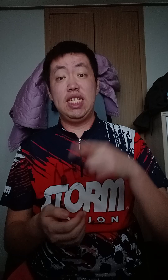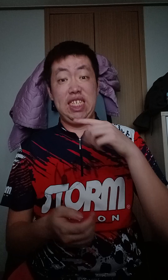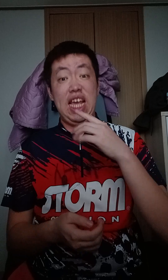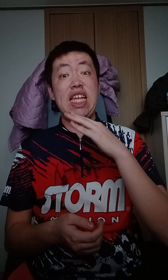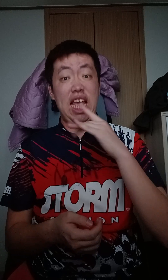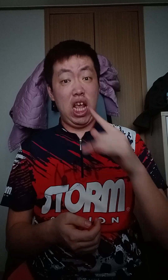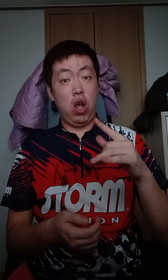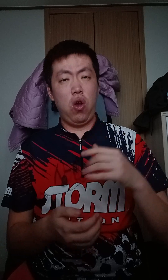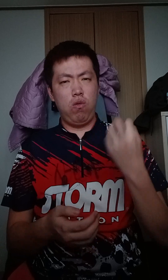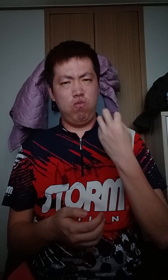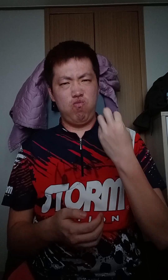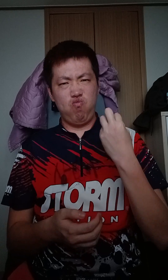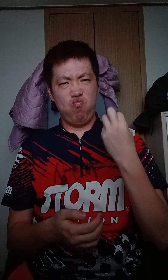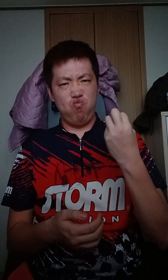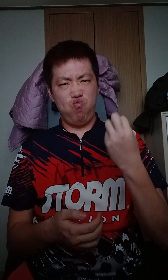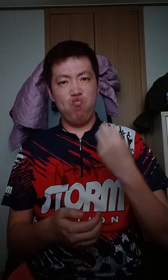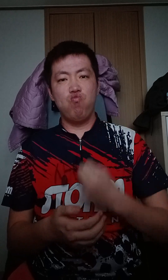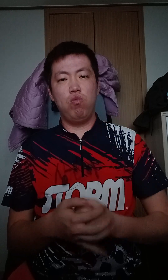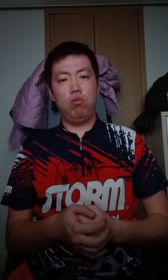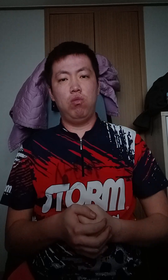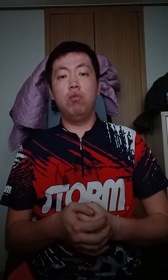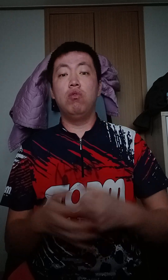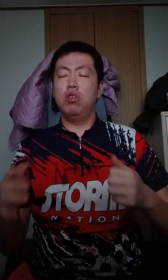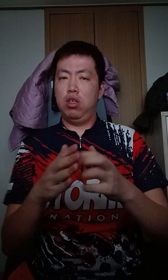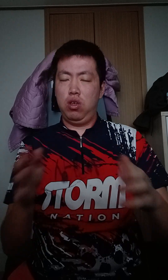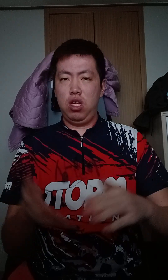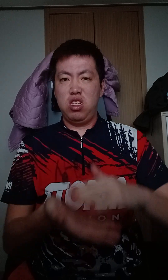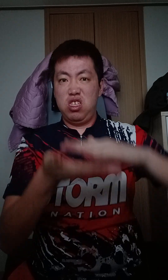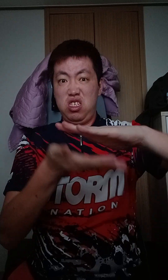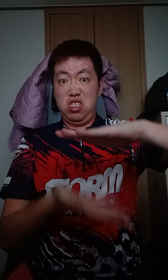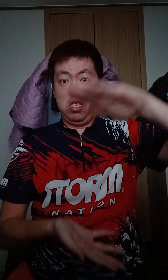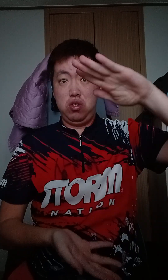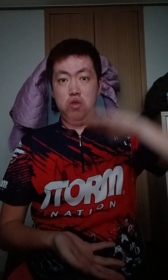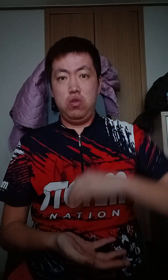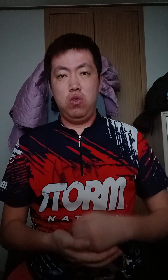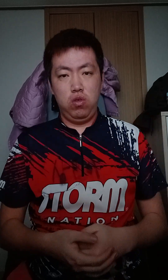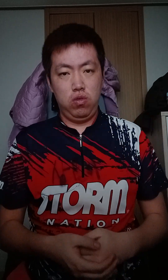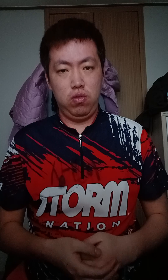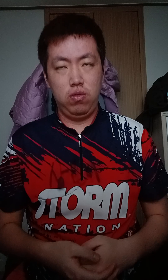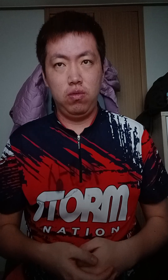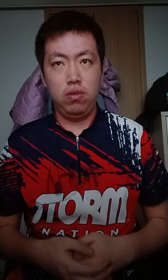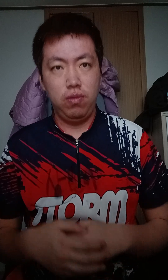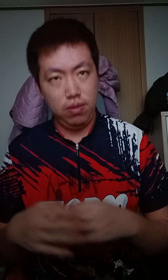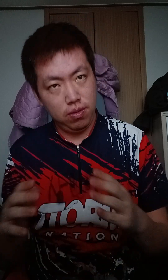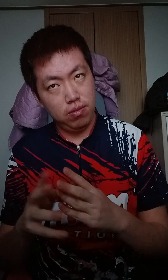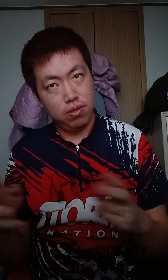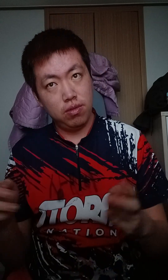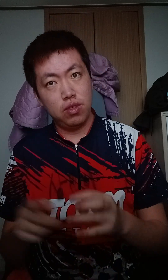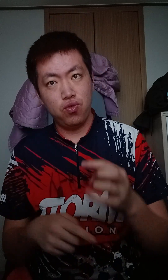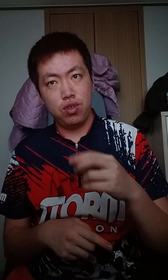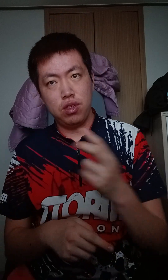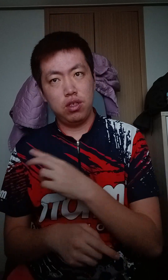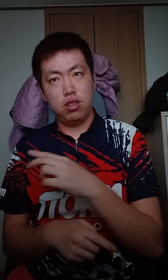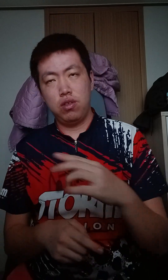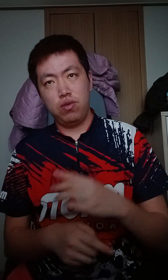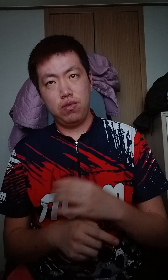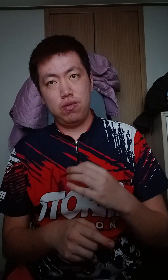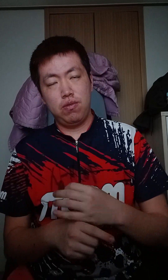계세요? 문 앞에 물건을 쌓아둔 곳도 있습니다. 잠긴 문에 고장 수리 중이라는 안내 문구가 붙은